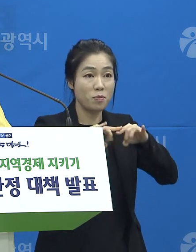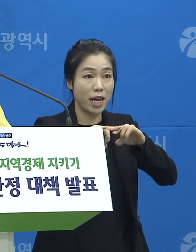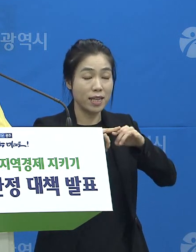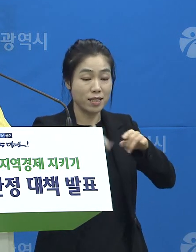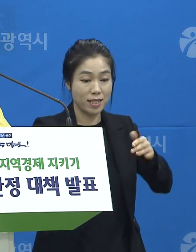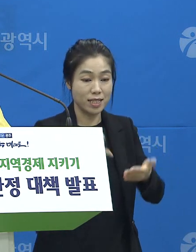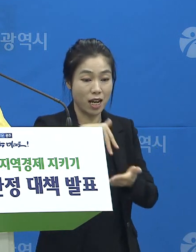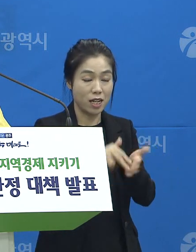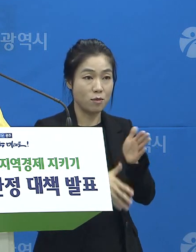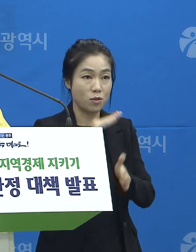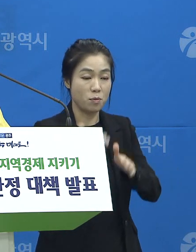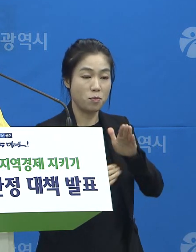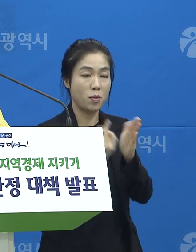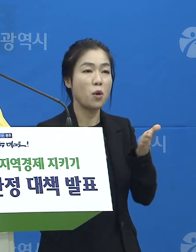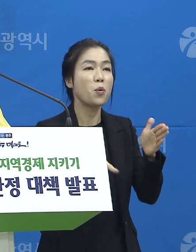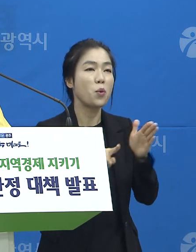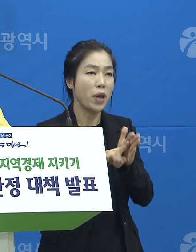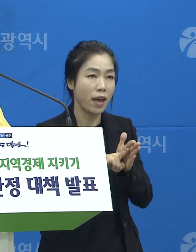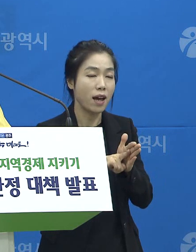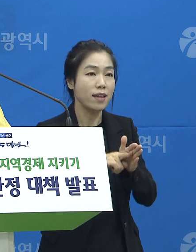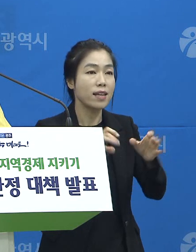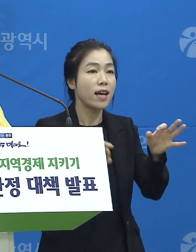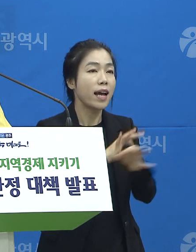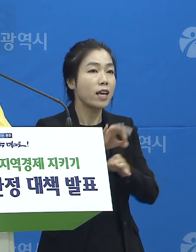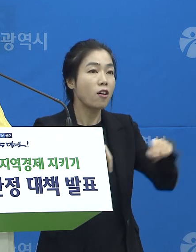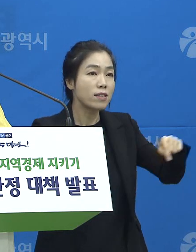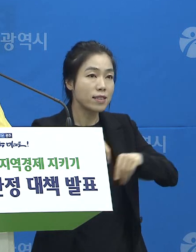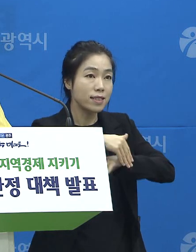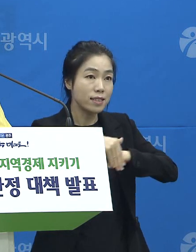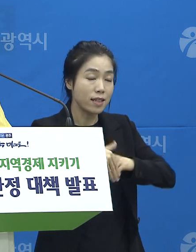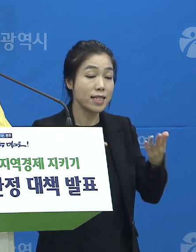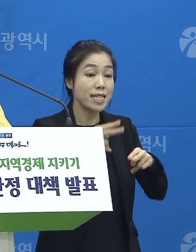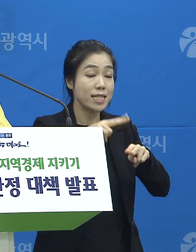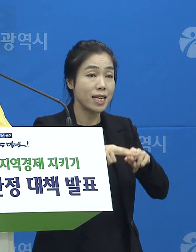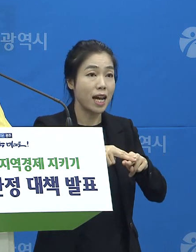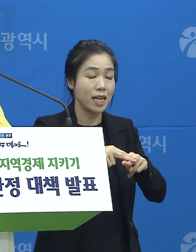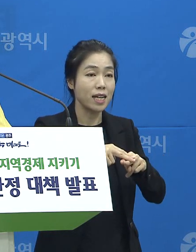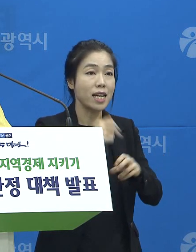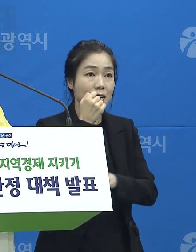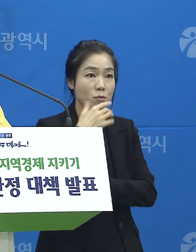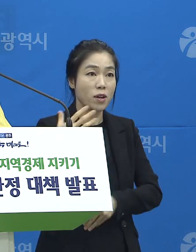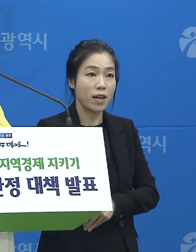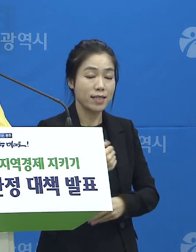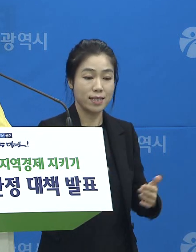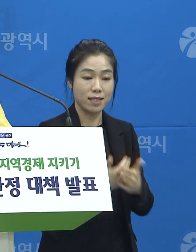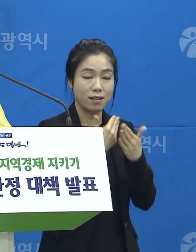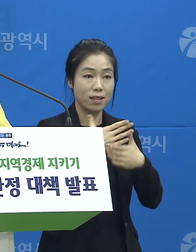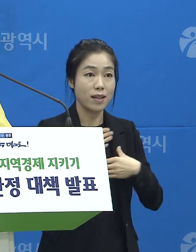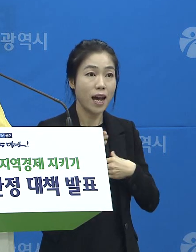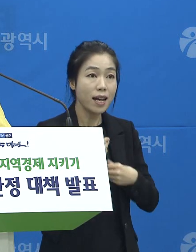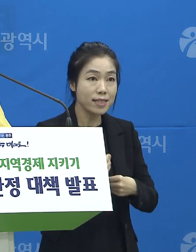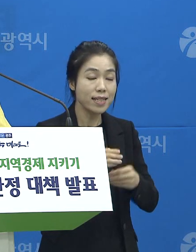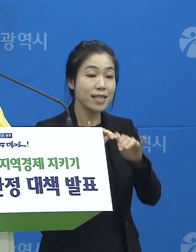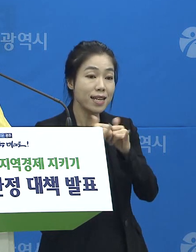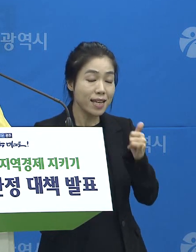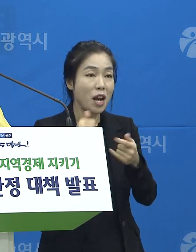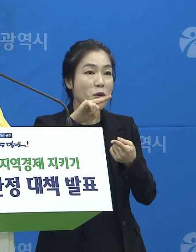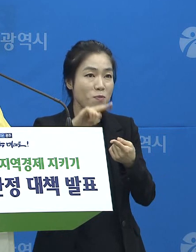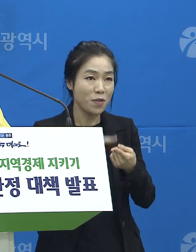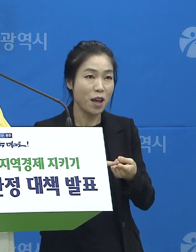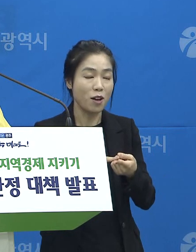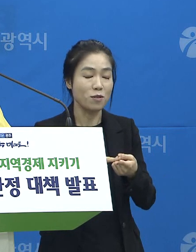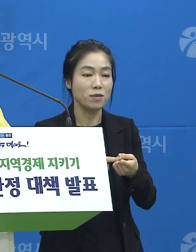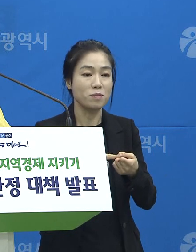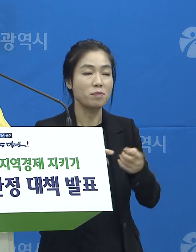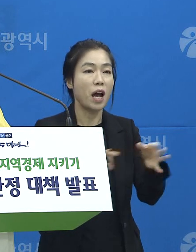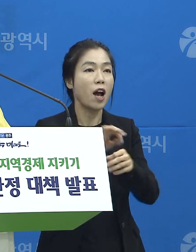실현을 위한 그린 뉴딜, 광주형 일자리를 바탕으로 하는 상생과 안전의 휴먼 뉴딜 등